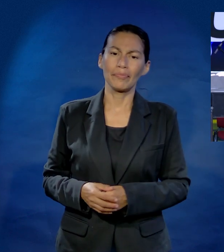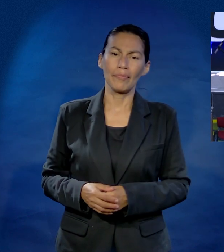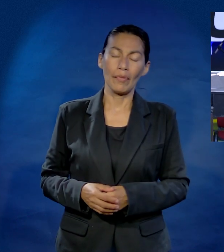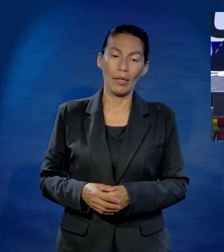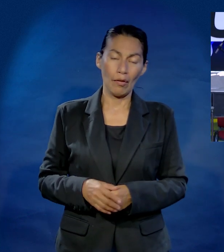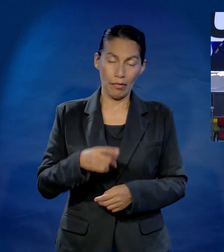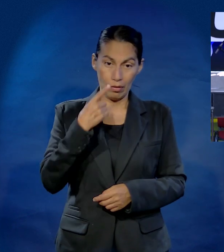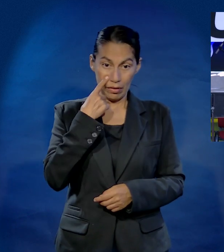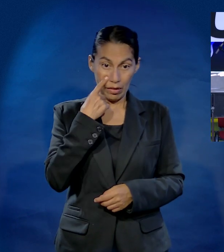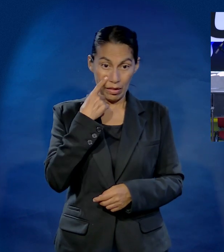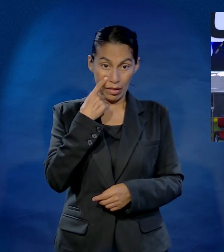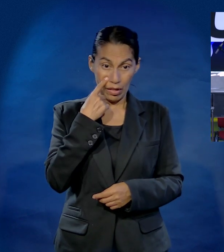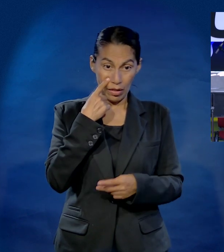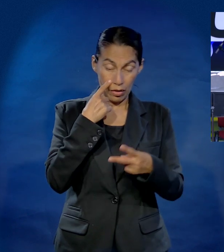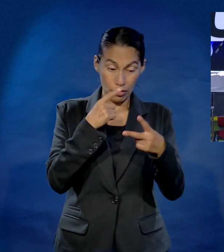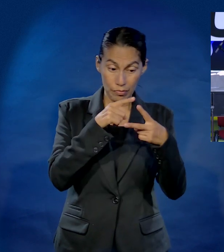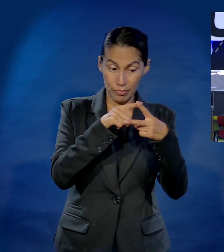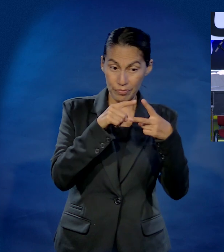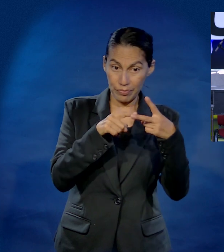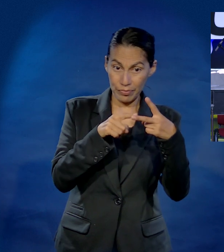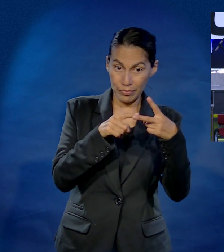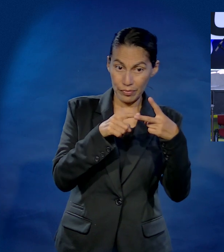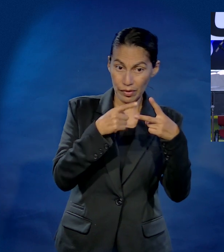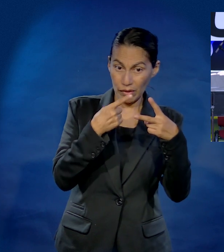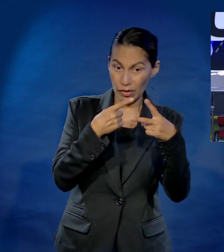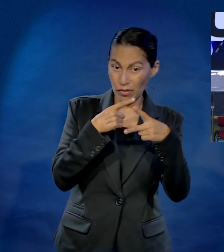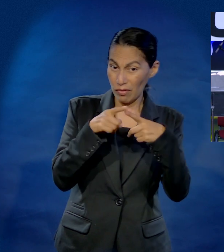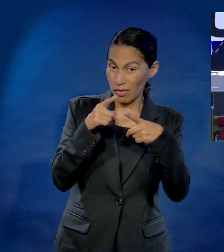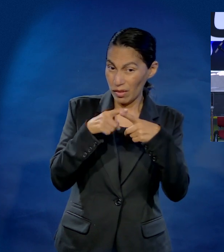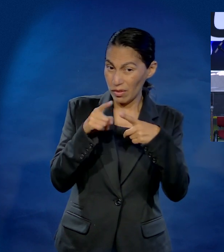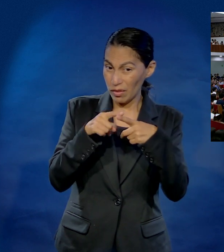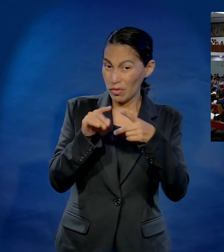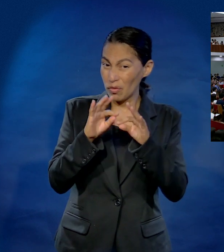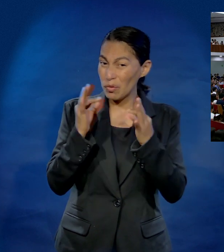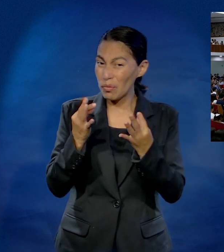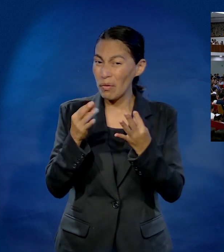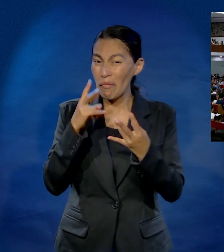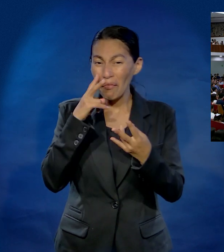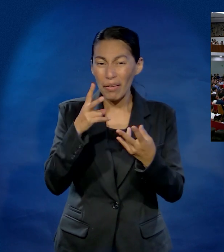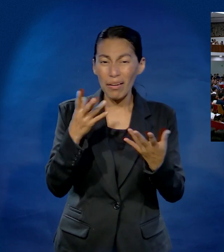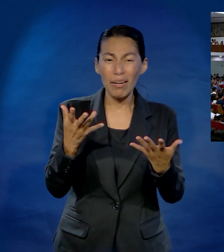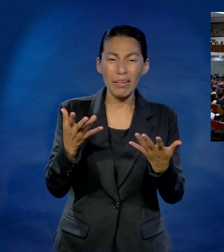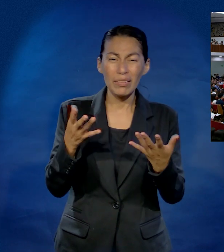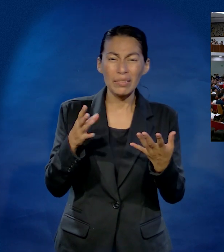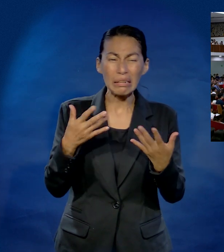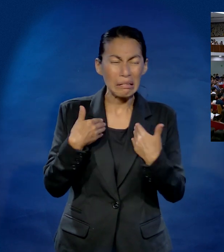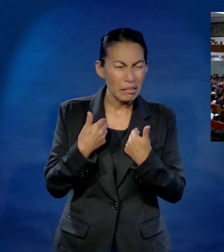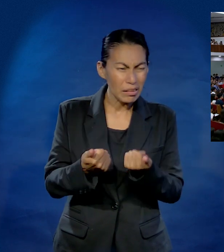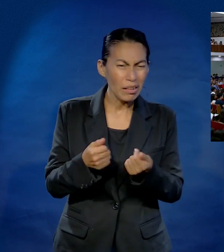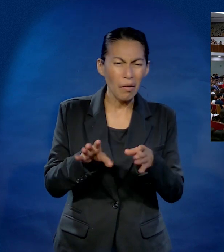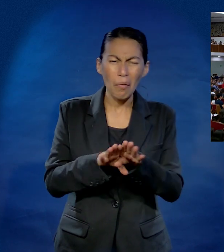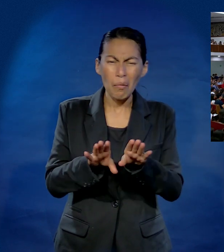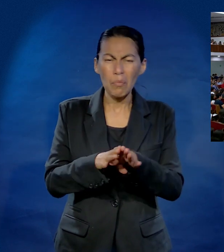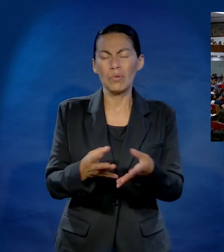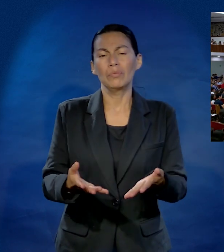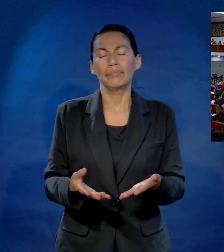Esas son cosas materiales. Hay dos formas para ver la vida en esta